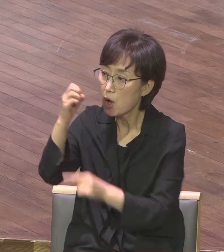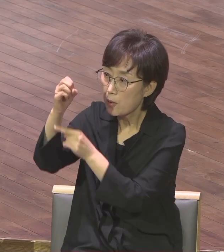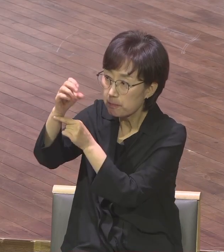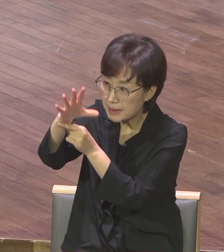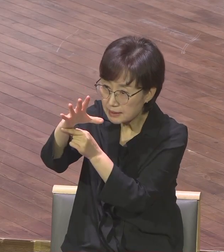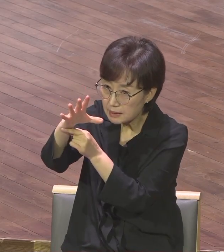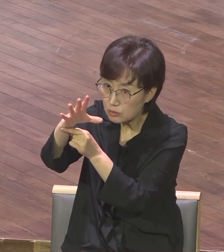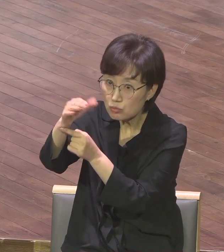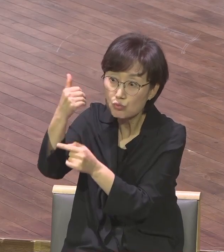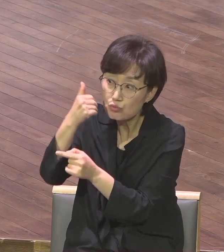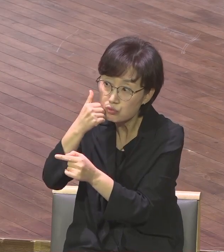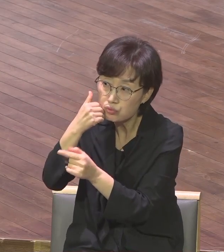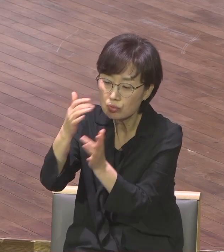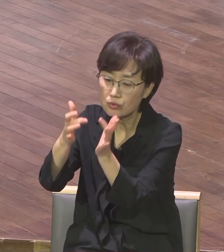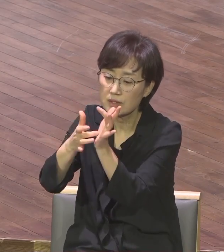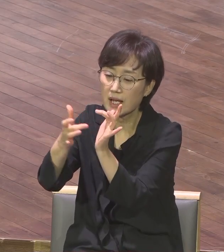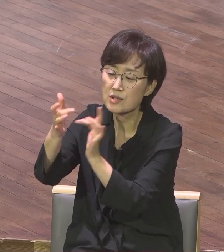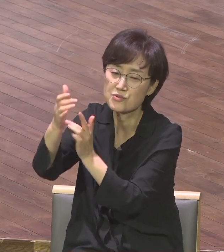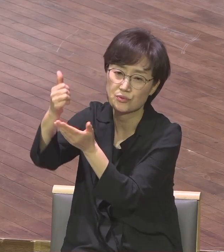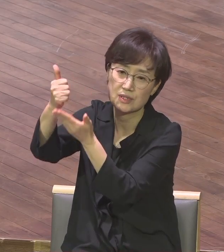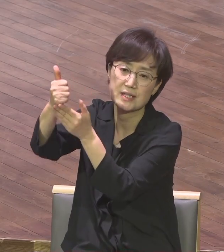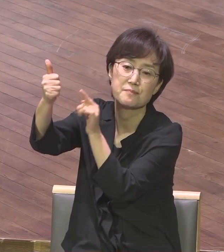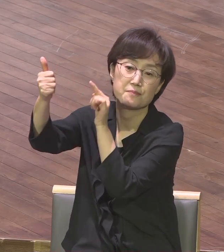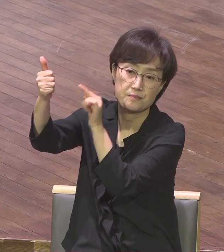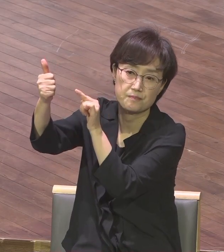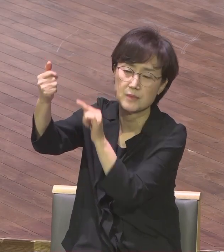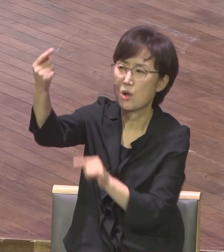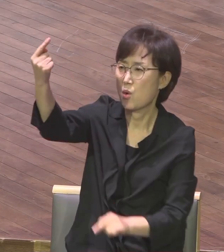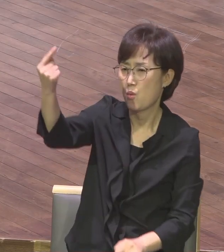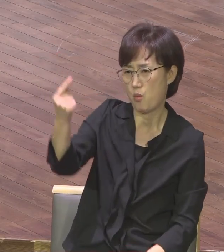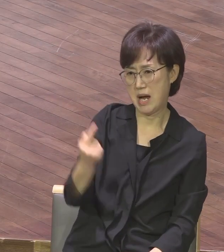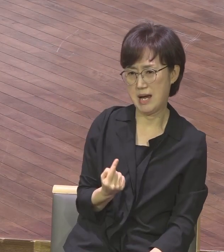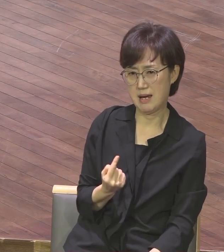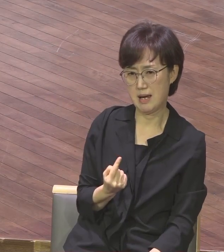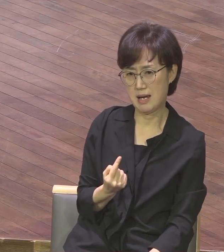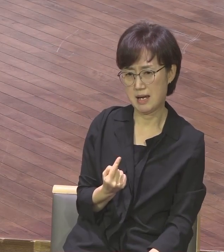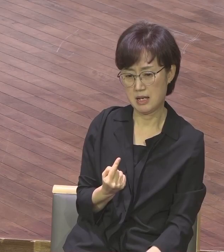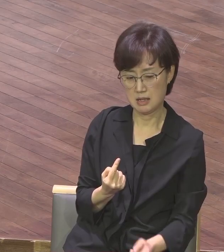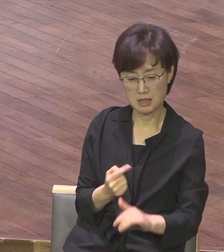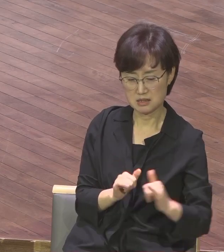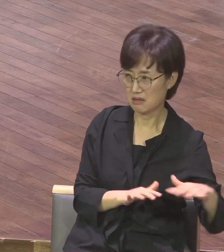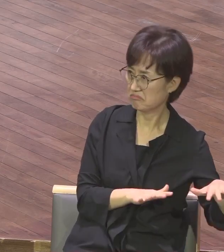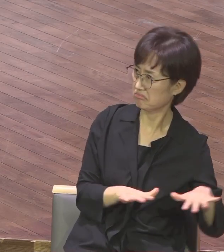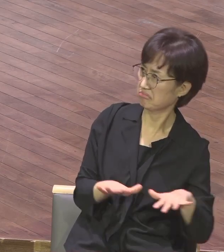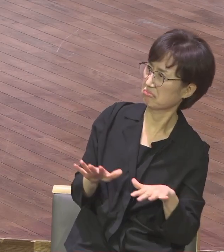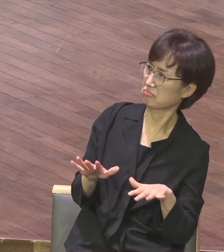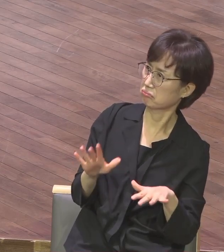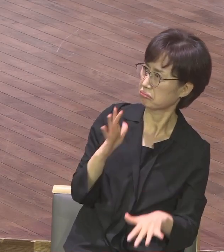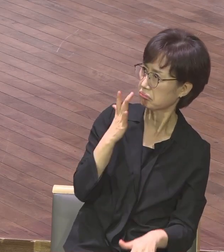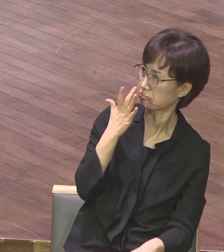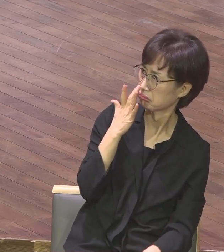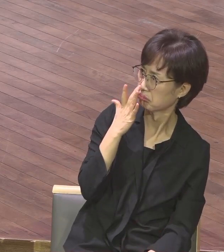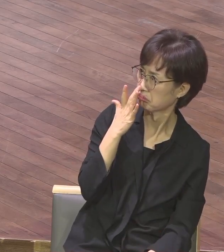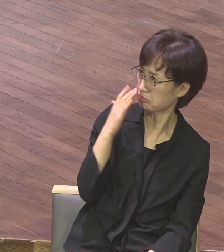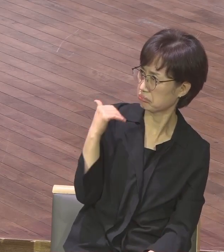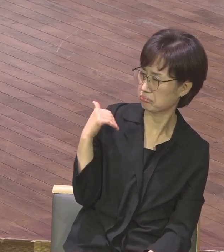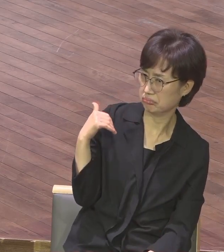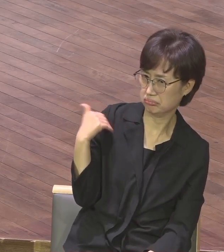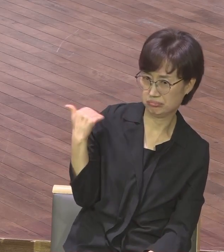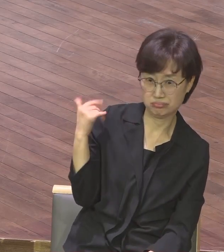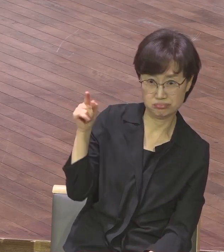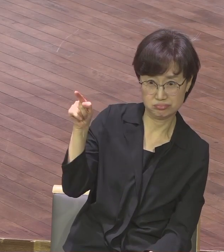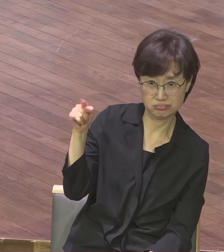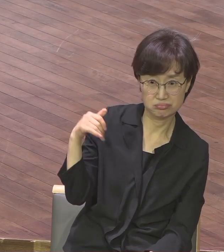빛이신 예수님께서 이 땅에 오셨지만은 사람들이 그 빛을 깨닫지 못하더라